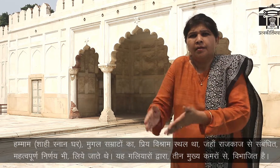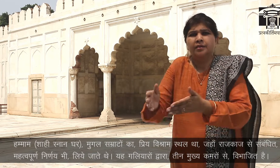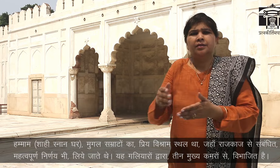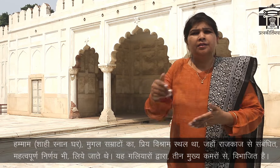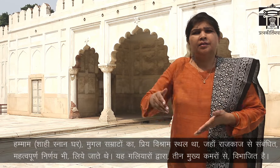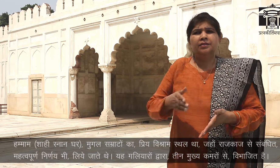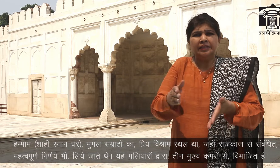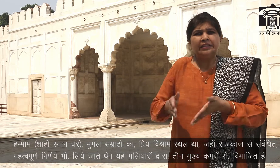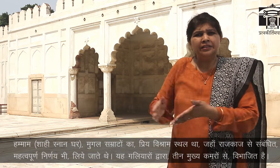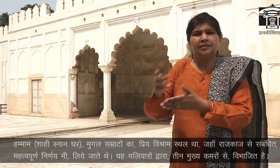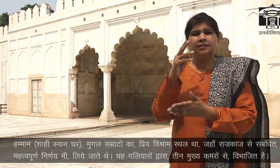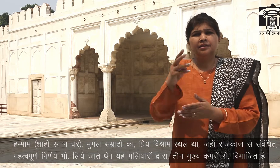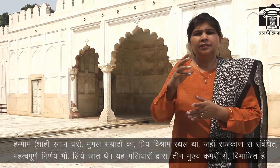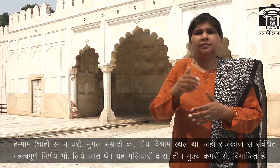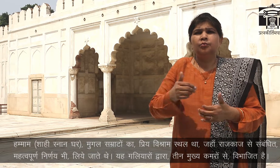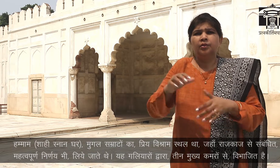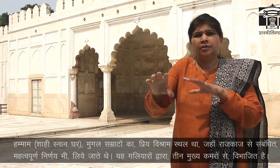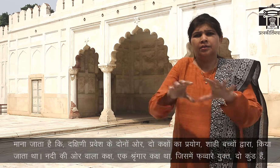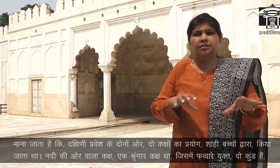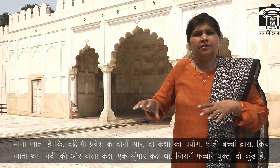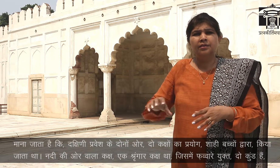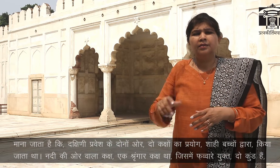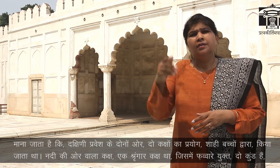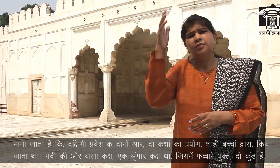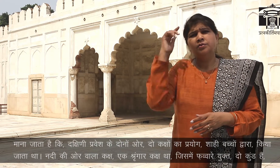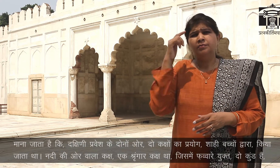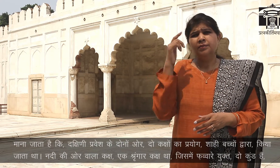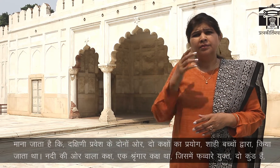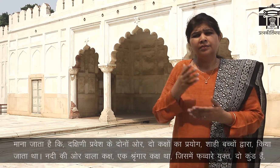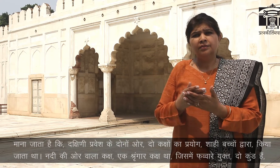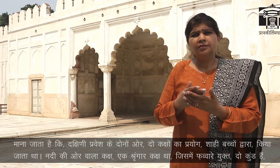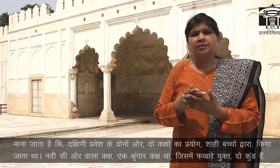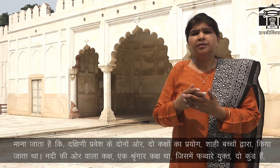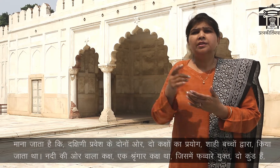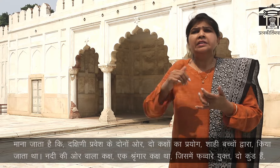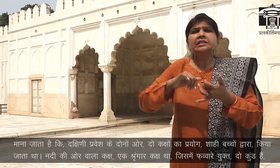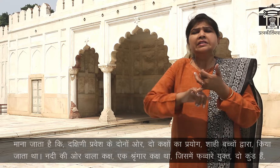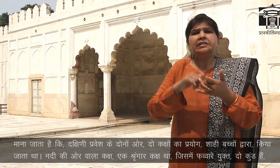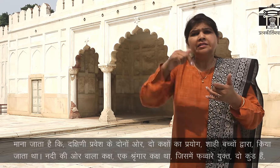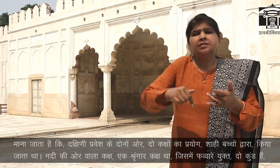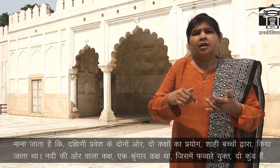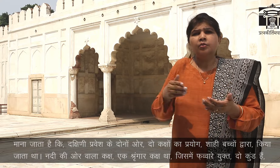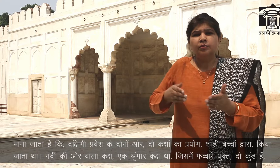से विभाजित है। माना जाता है कि दक्षिणी प्रवेश के दोनों ओर 2 कक्षों